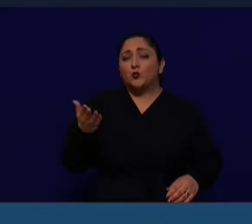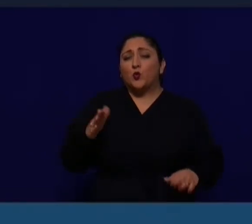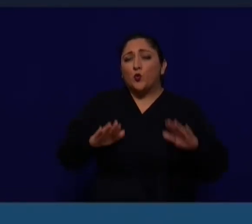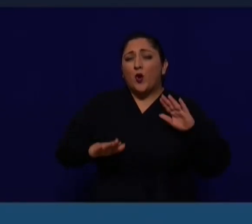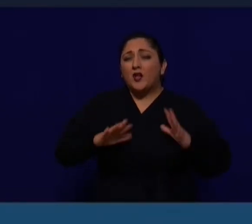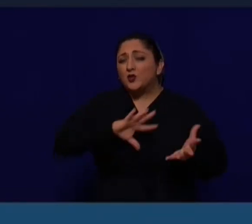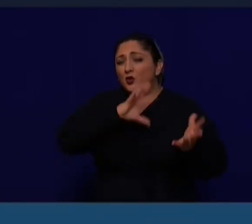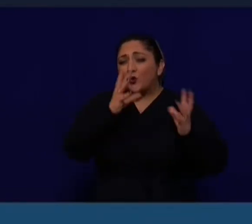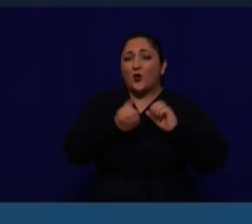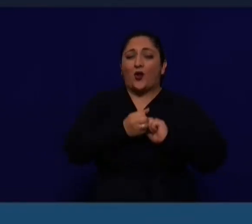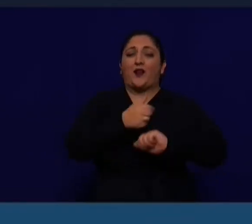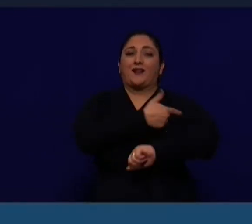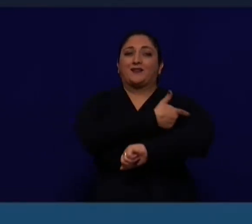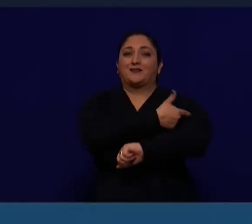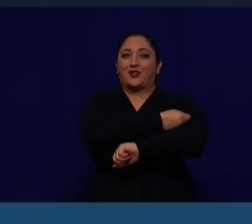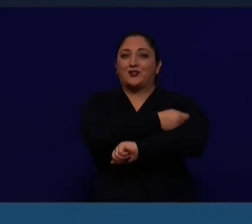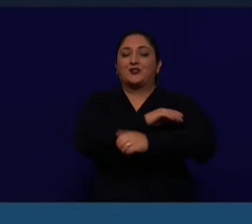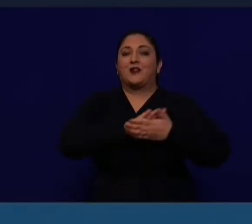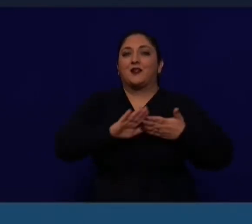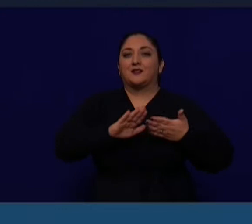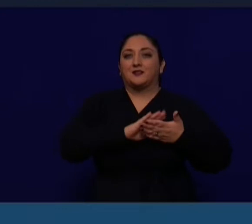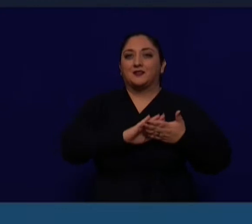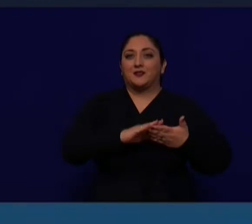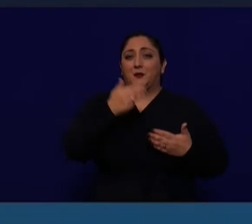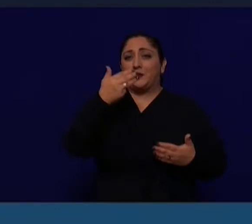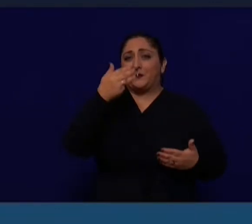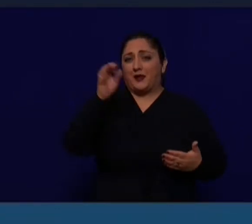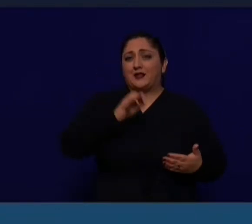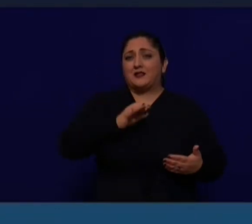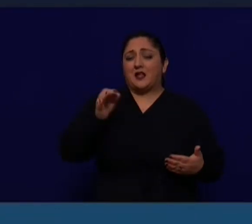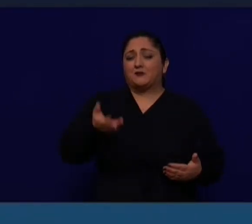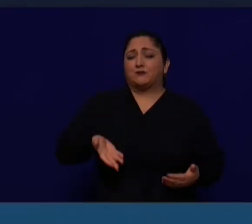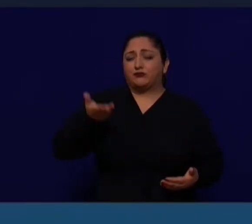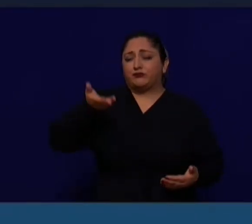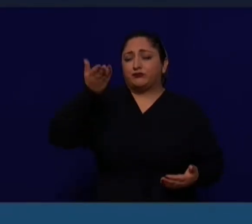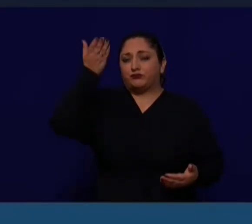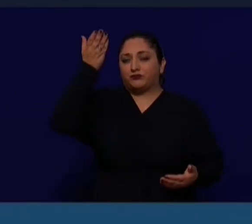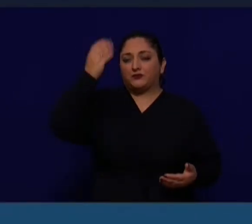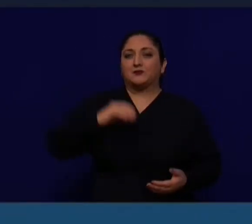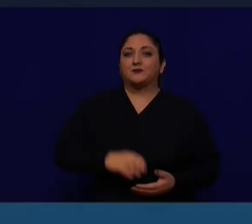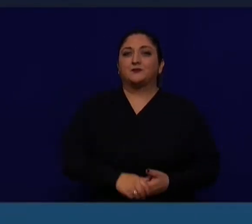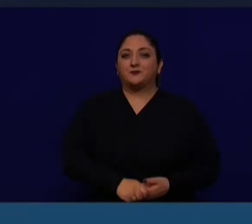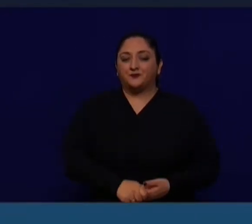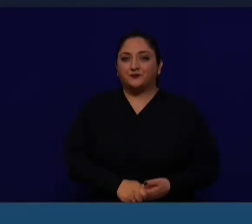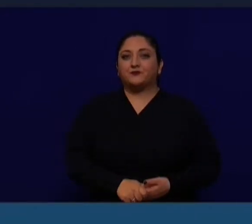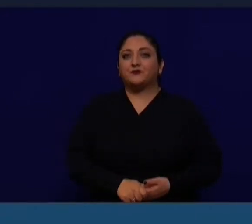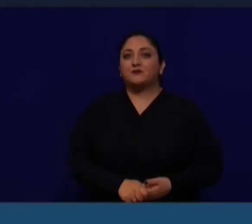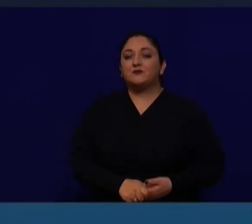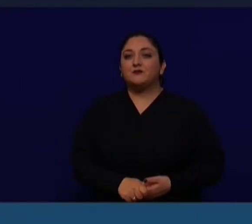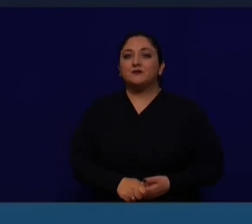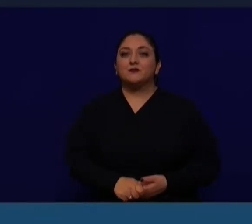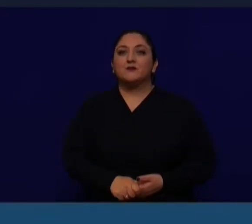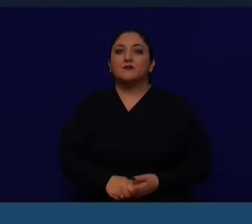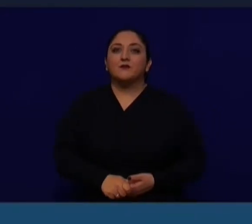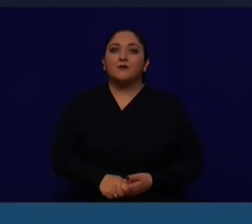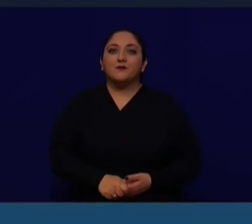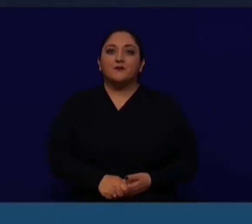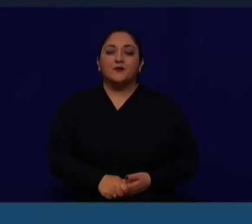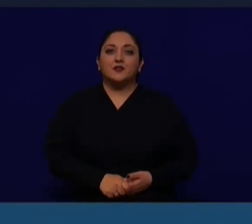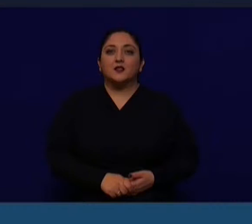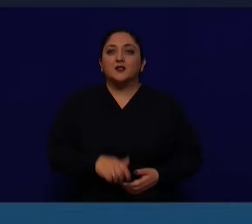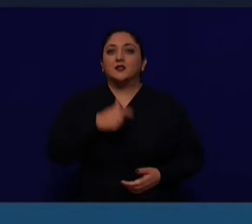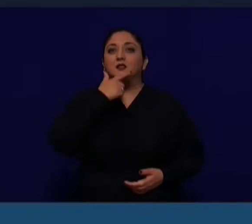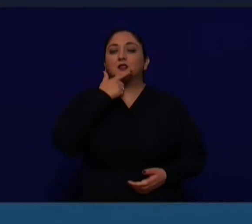nies tal-percentage li jkunu mlaqmin anke matul li aħna nkunu għaddejjin biż-żmien tagħna wkoll. Il-varjant